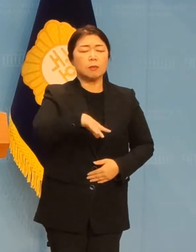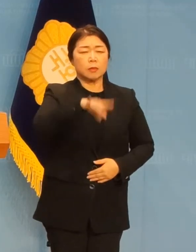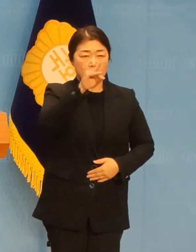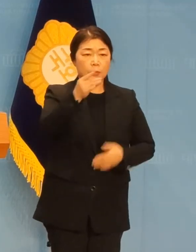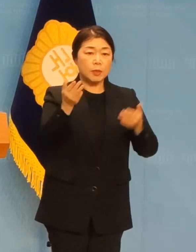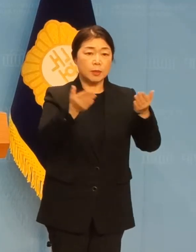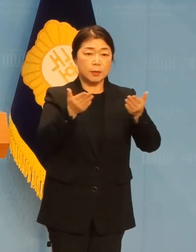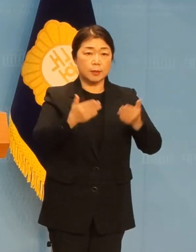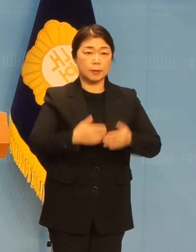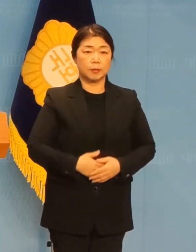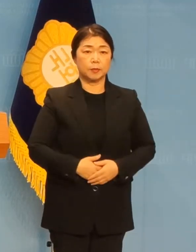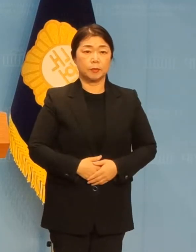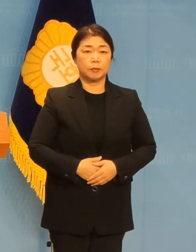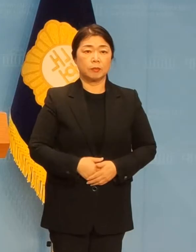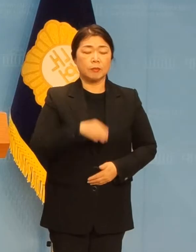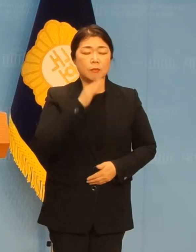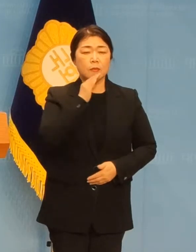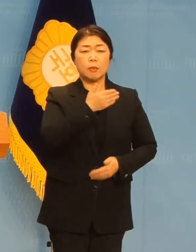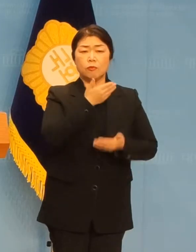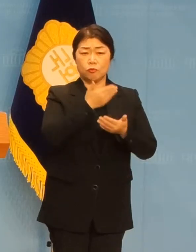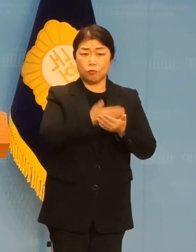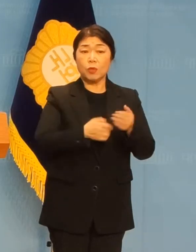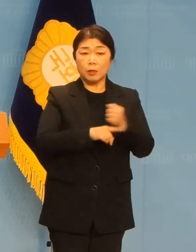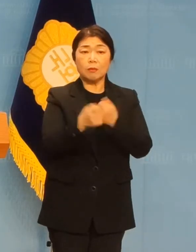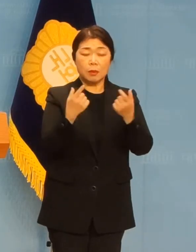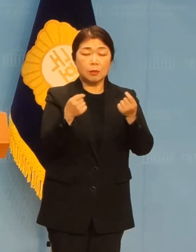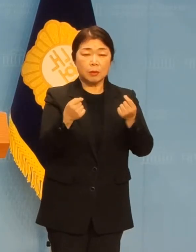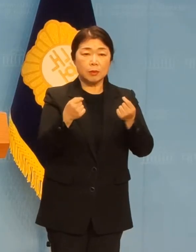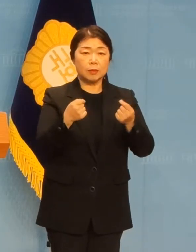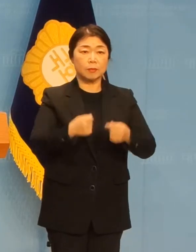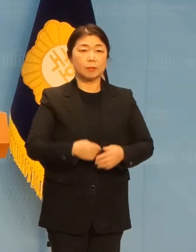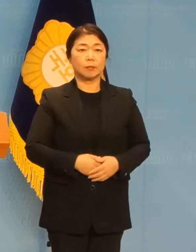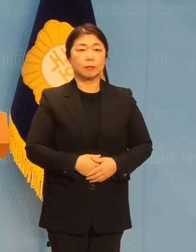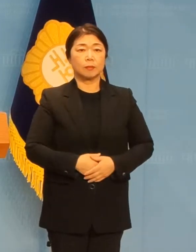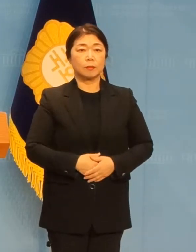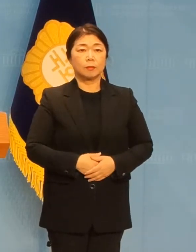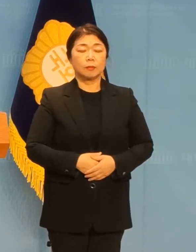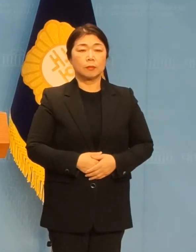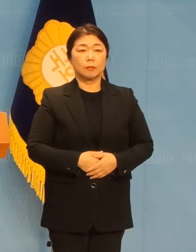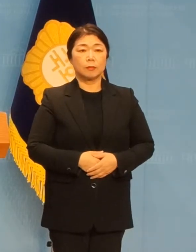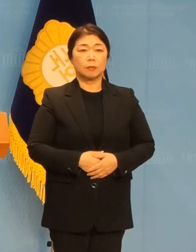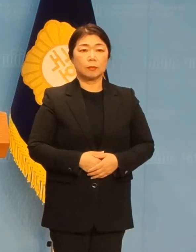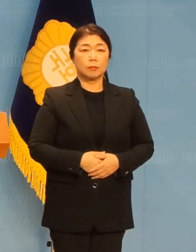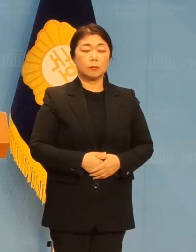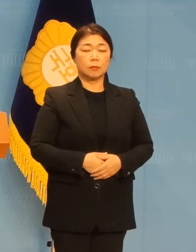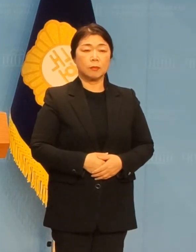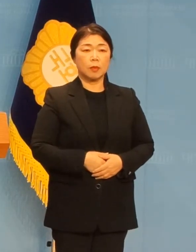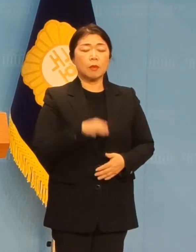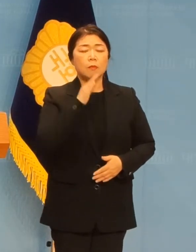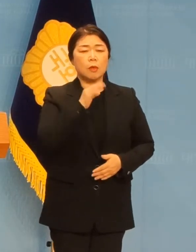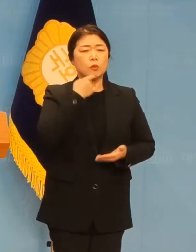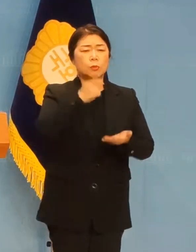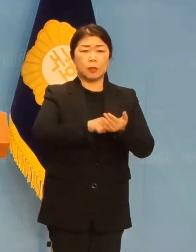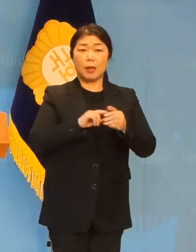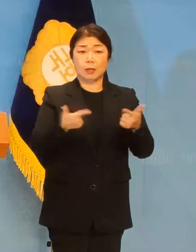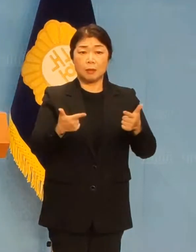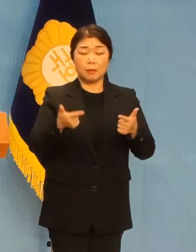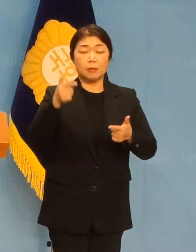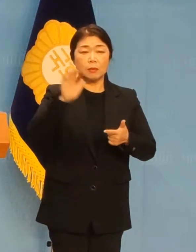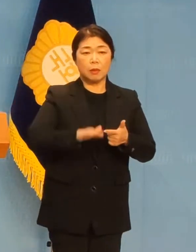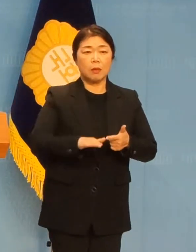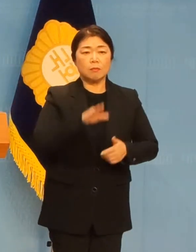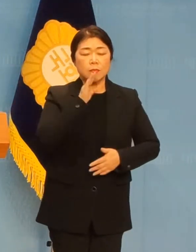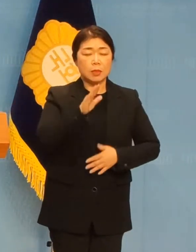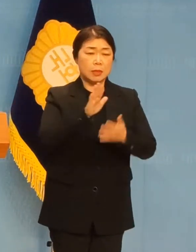초유의 일로 매우 의미 있는 진정성 있는 행보입니다. 쉽지 않은 일을 행동으로